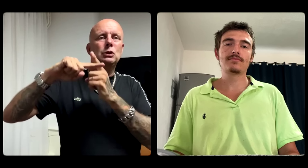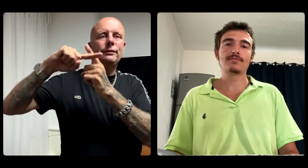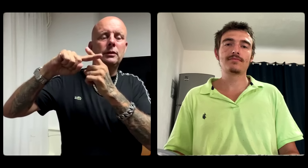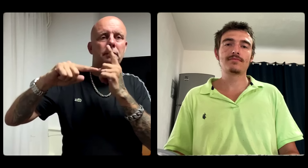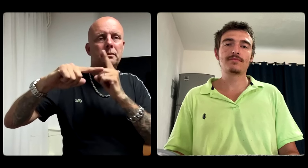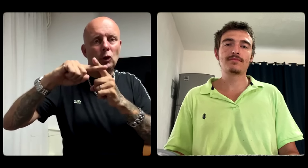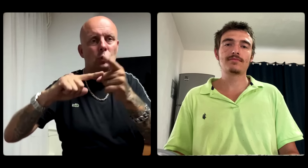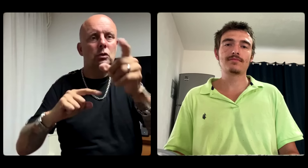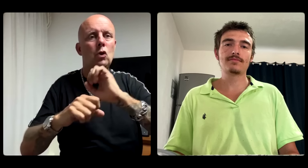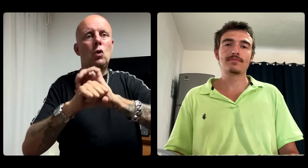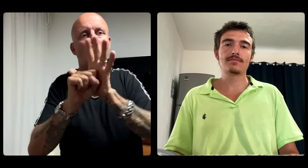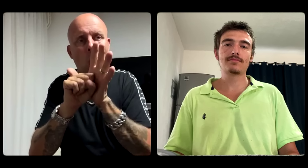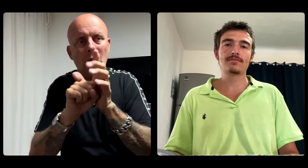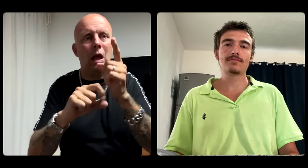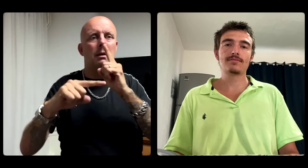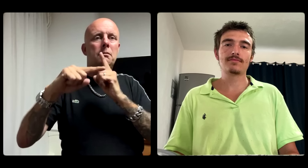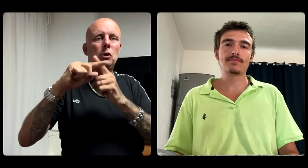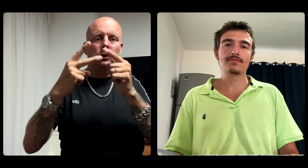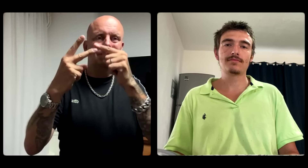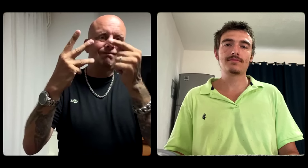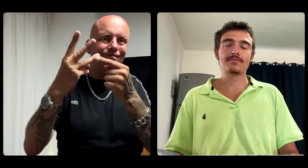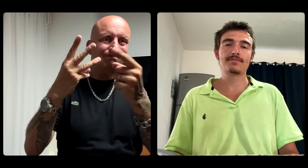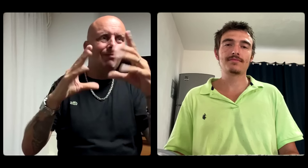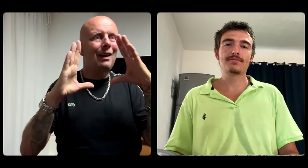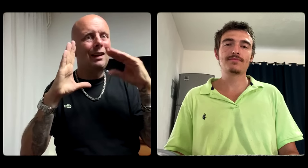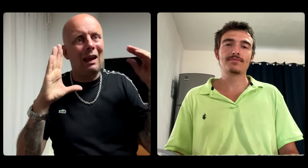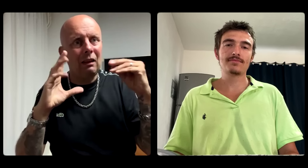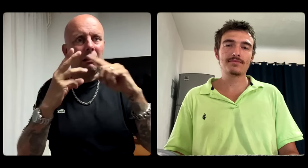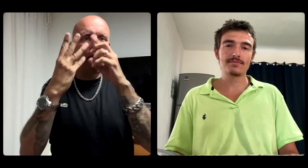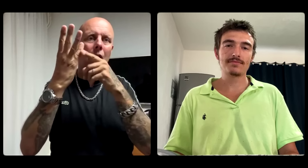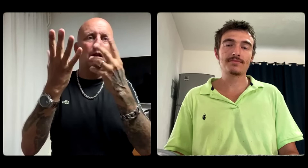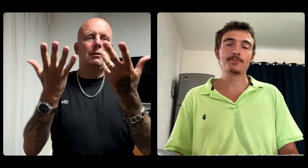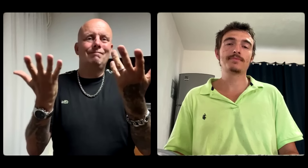Oh my god, dat is echt ziek.